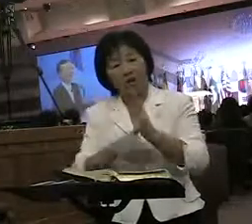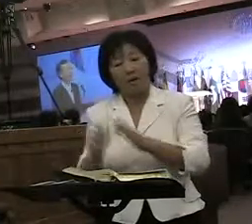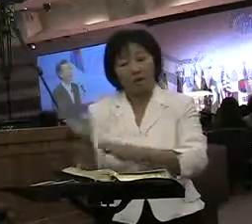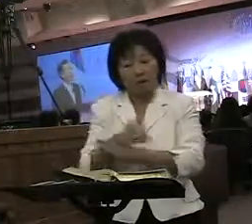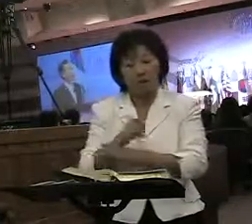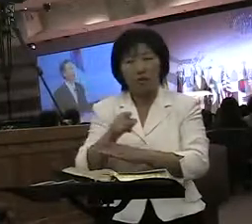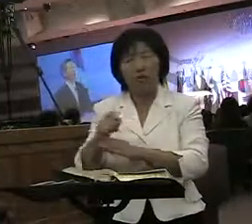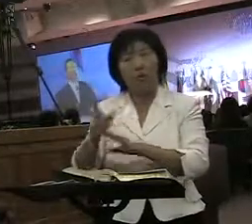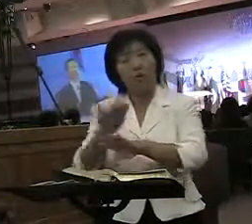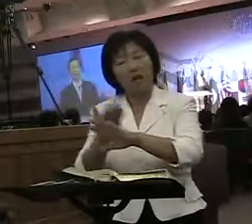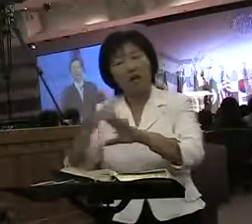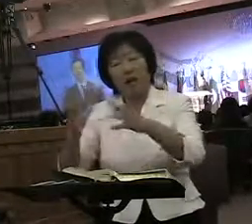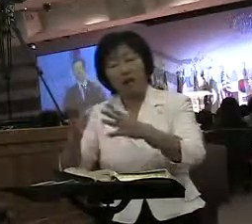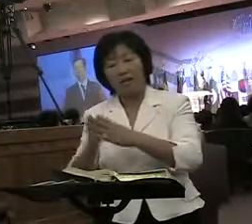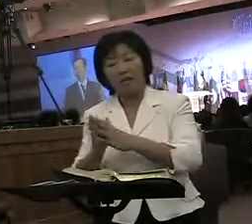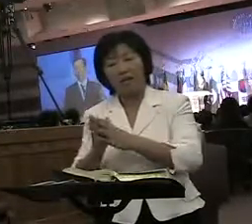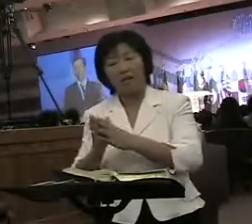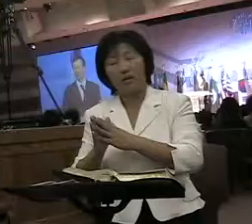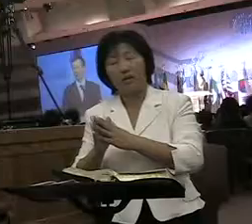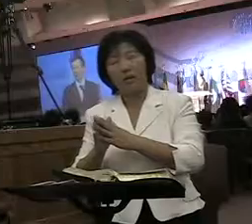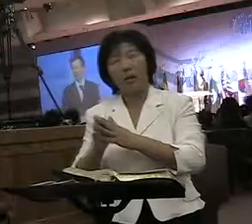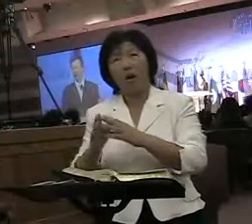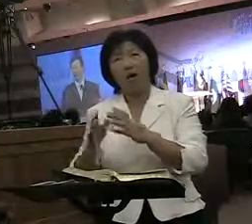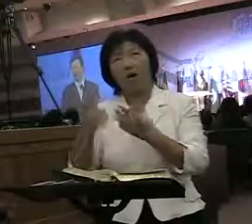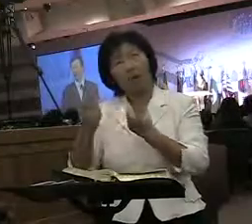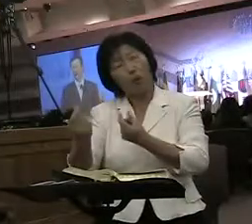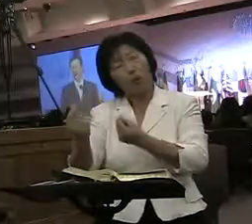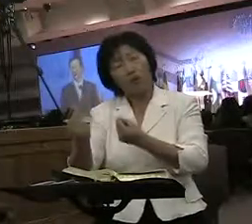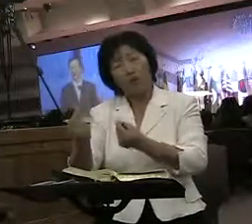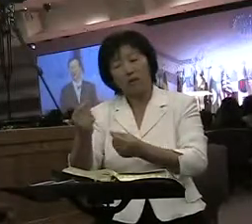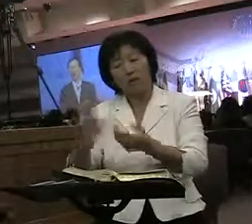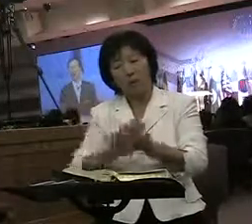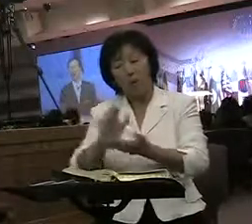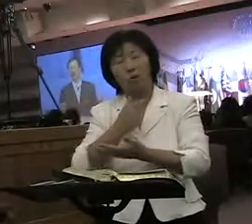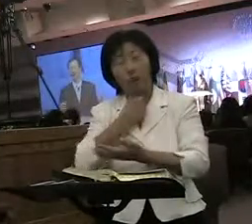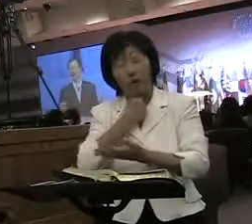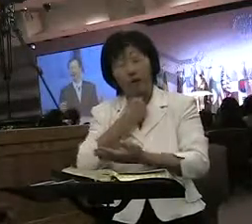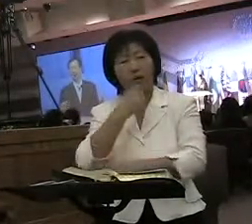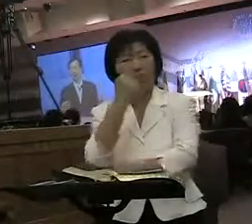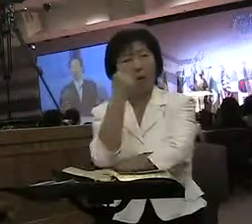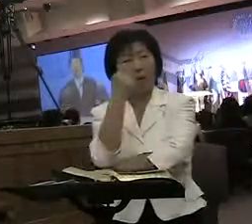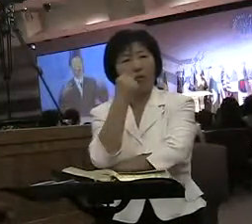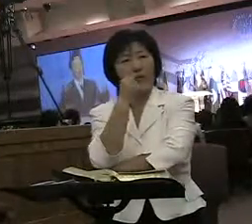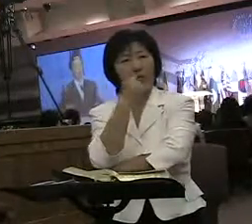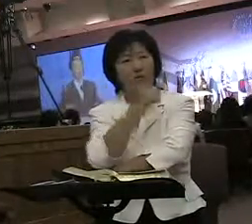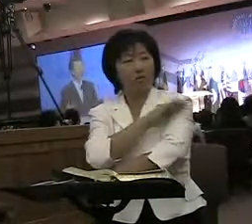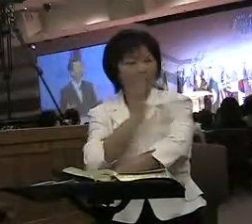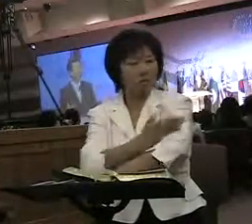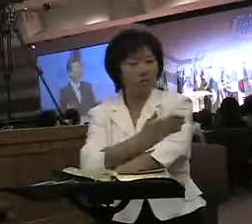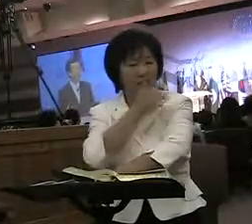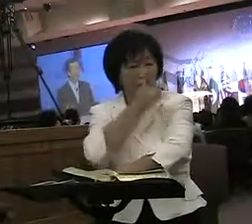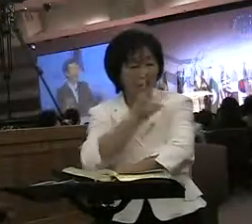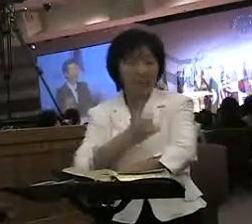다른 아이들과 함께 놀고 싶어하는 본능이 있었고 다른 아이들처럼 인생을 인조해하며 살고 싶어하는